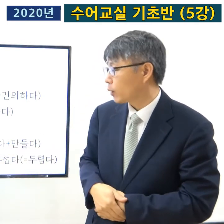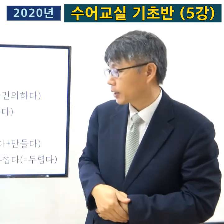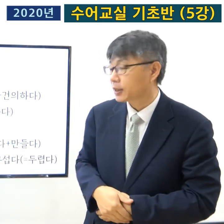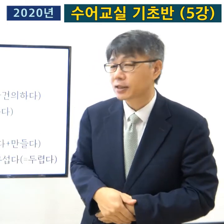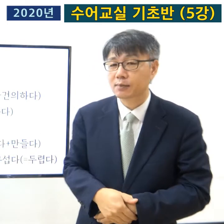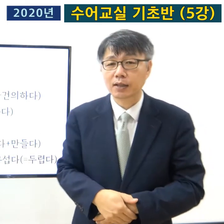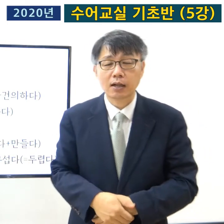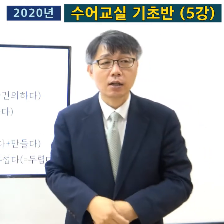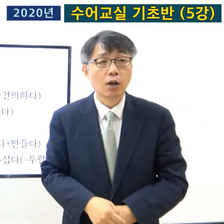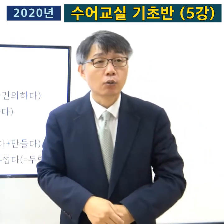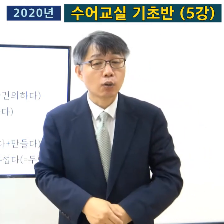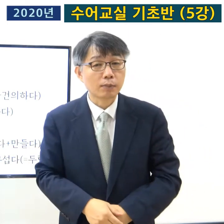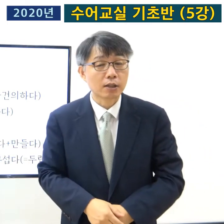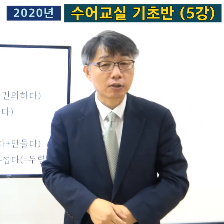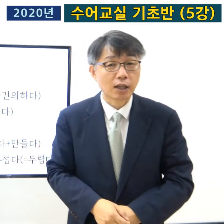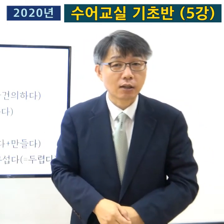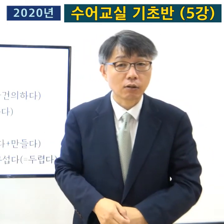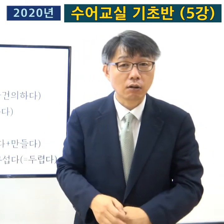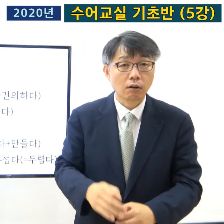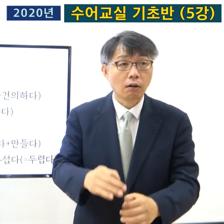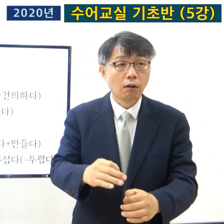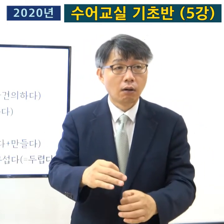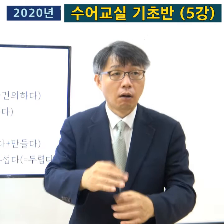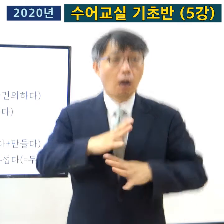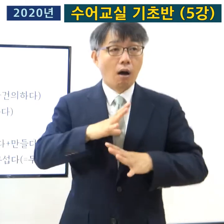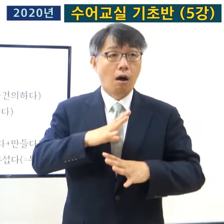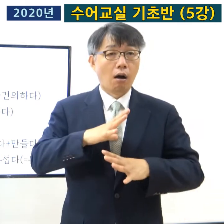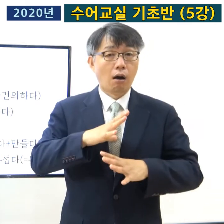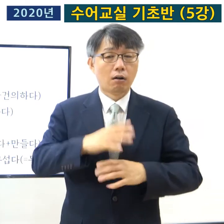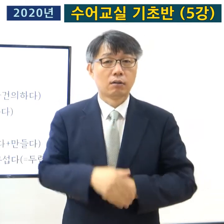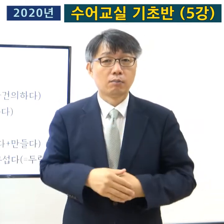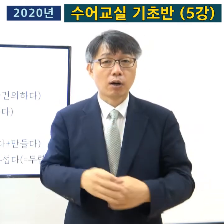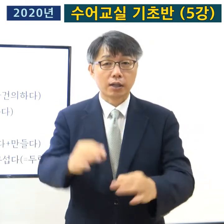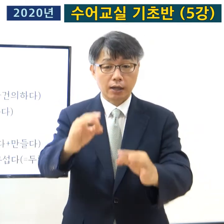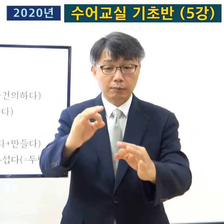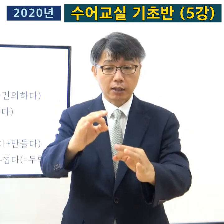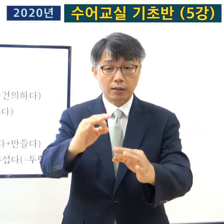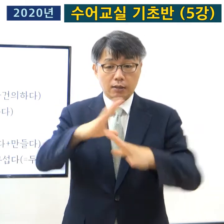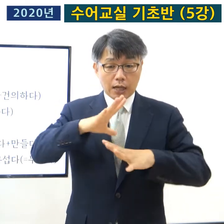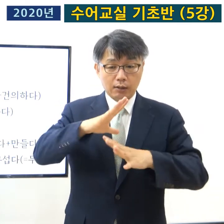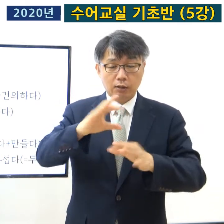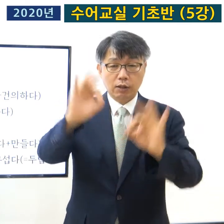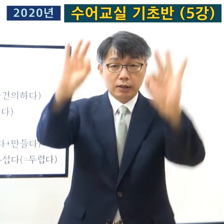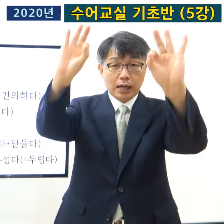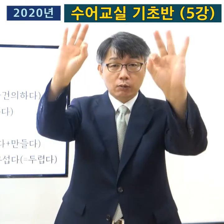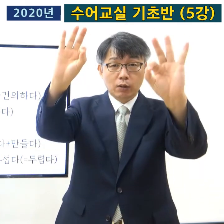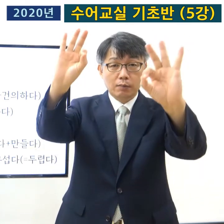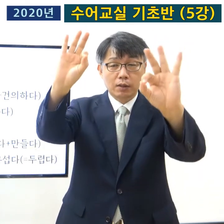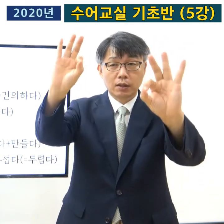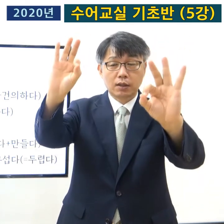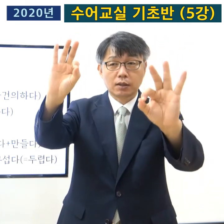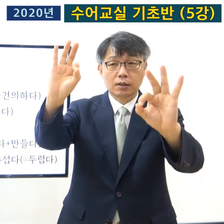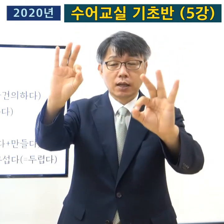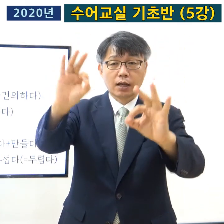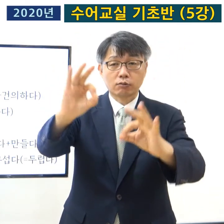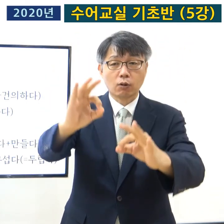이런 뜻입니다. 놀랍다는 어떻게 한다고요? 뭐가 이렇게 갑자기 탁 자 동그란